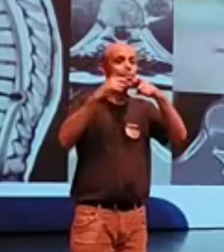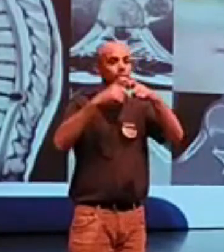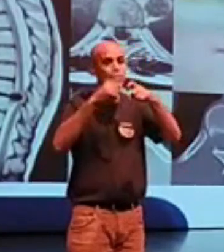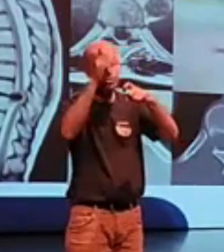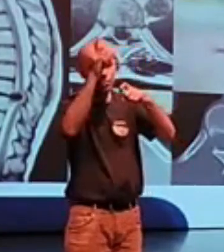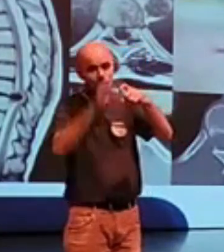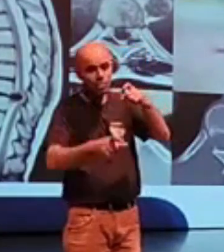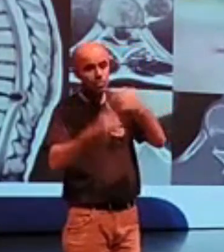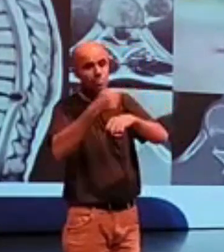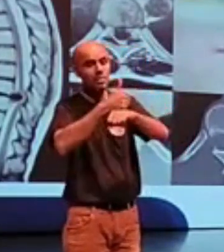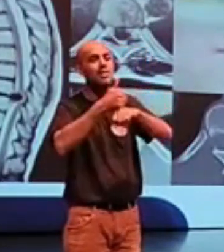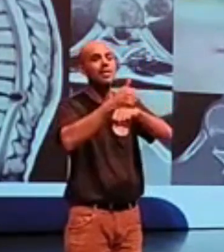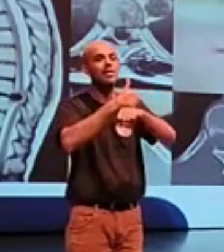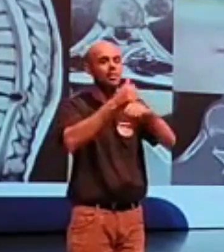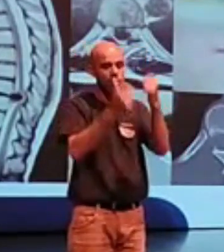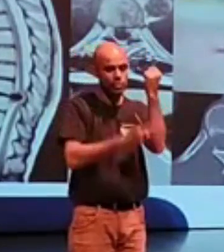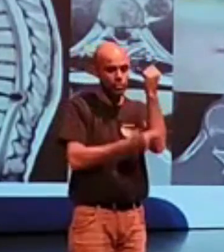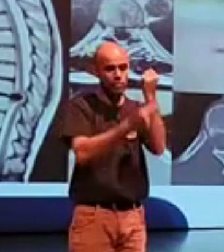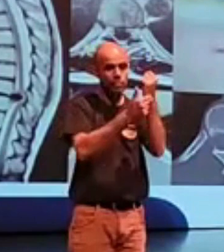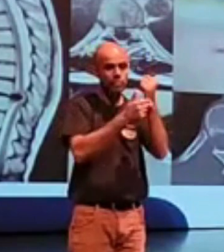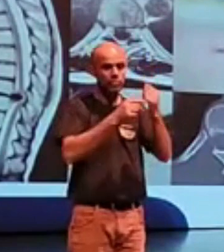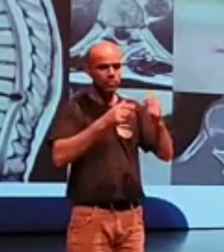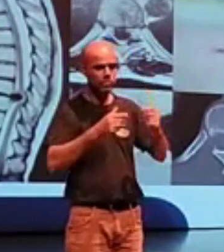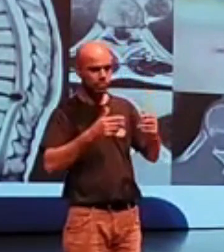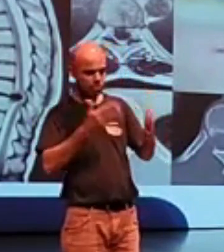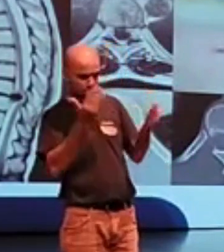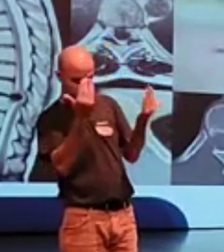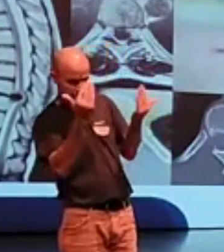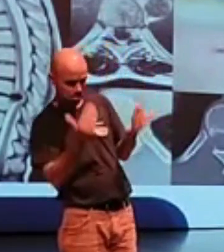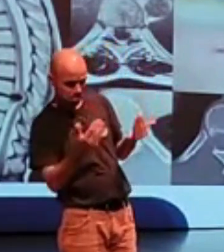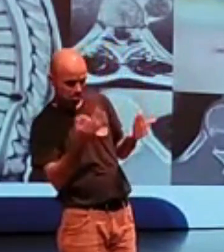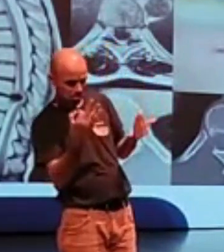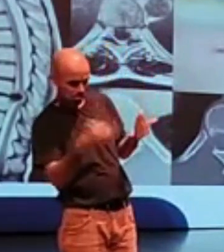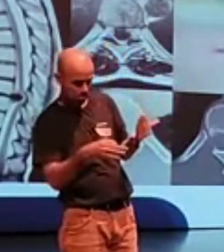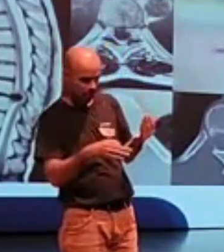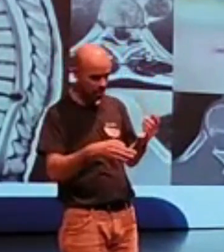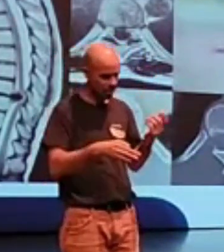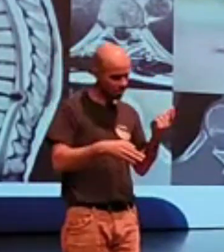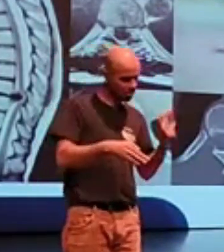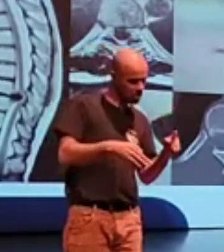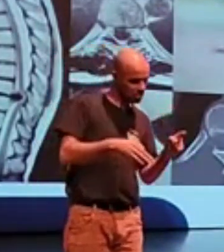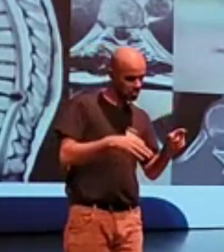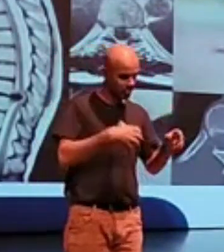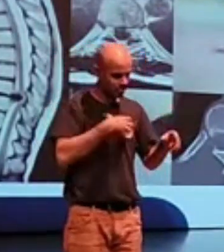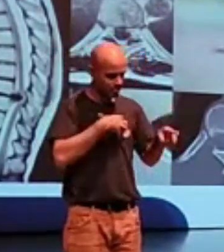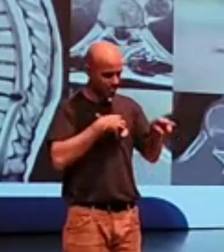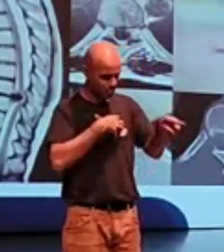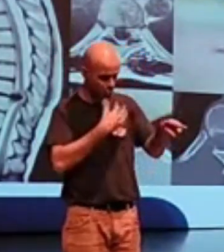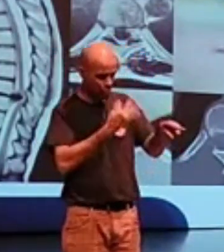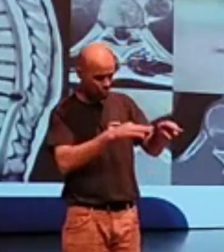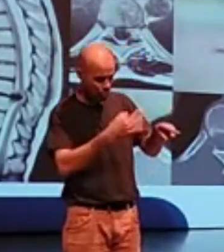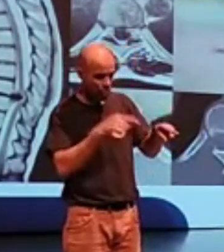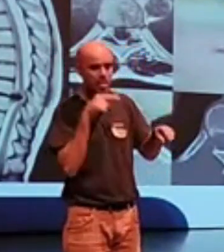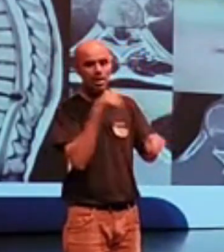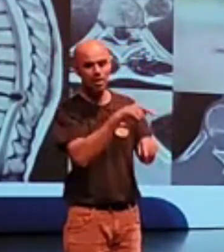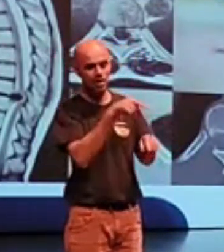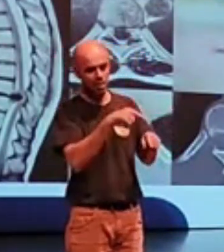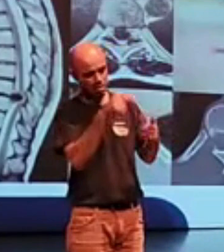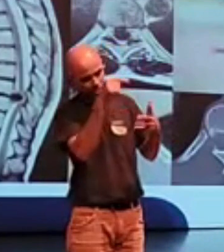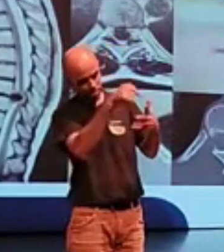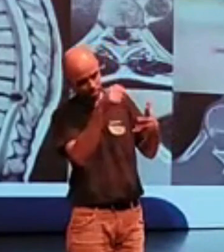ou não, ou melhor, cabe ao médico interpretar se é aquilo ou não que está causando seus sintomas. Então, assim, muitas das